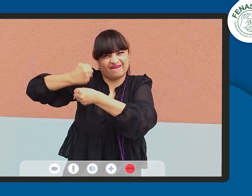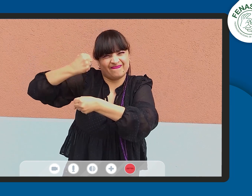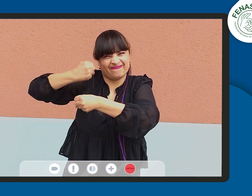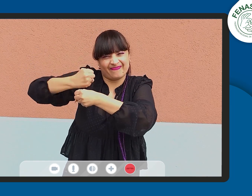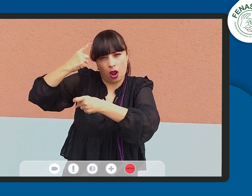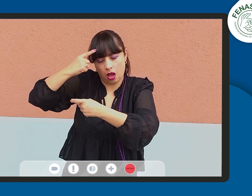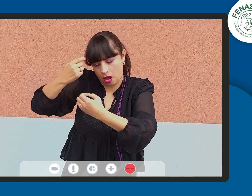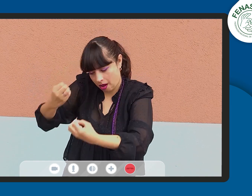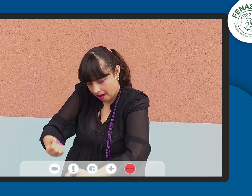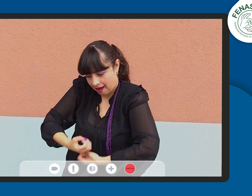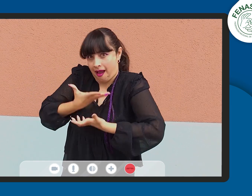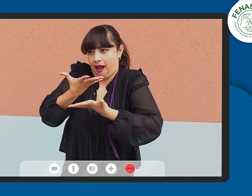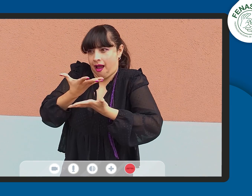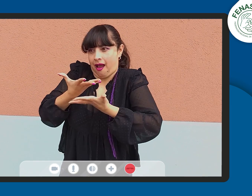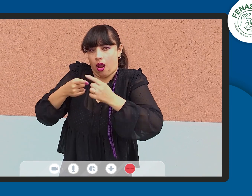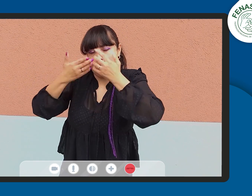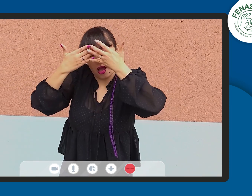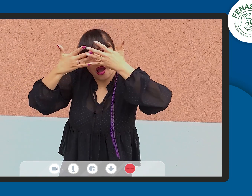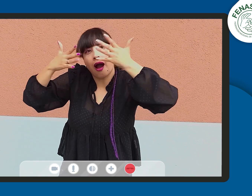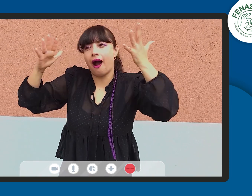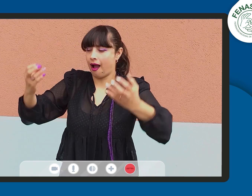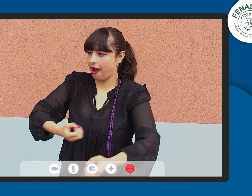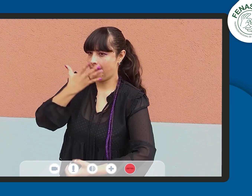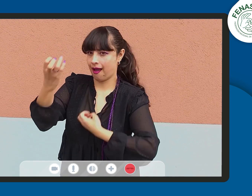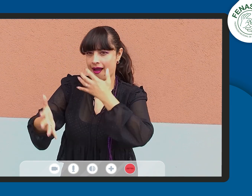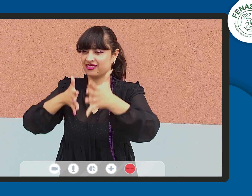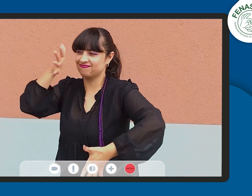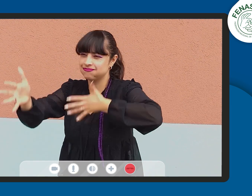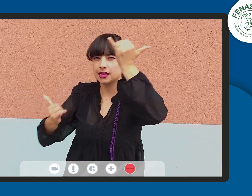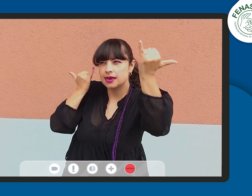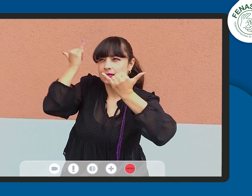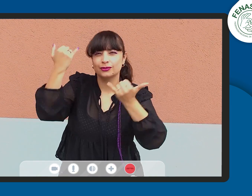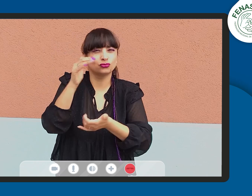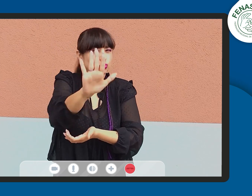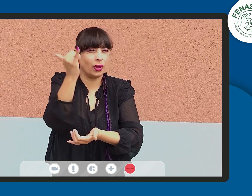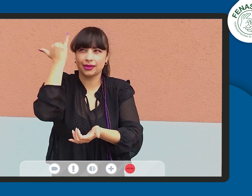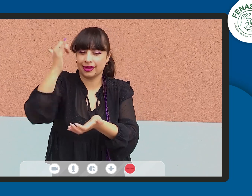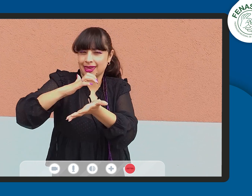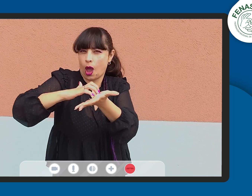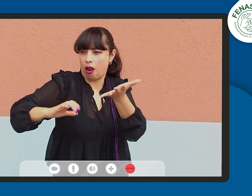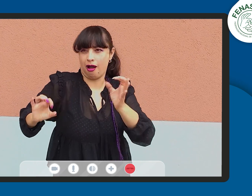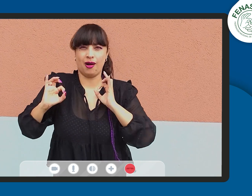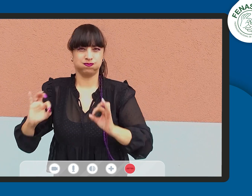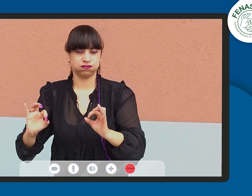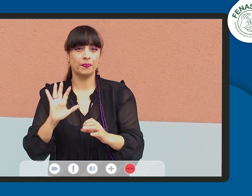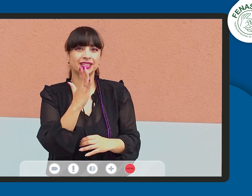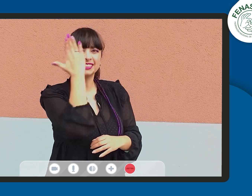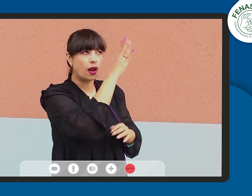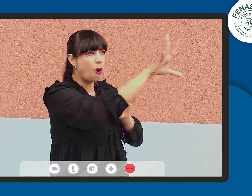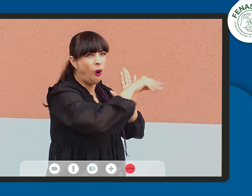y pueden expresar todas esas ideas que tienen en mente, hacer su propio guión. Copiar las ideas de